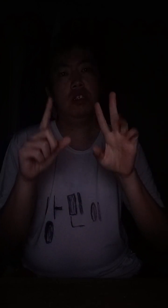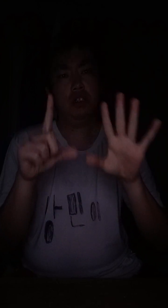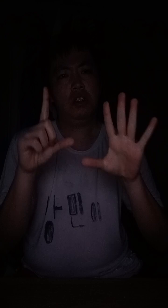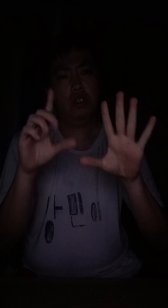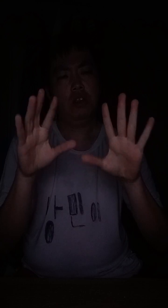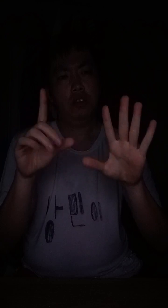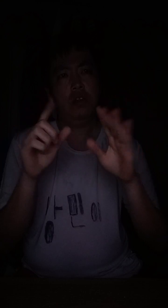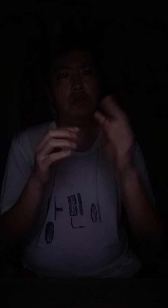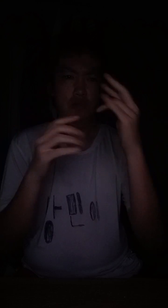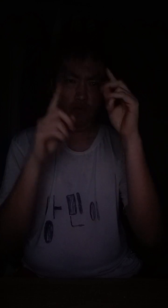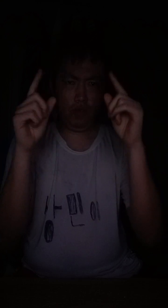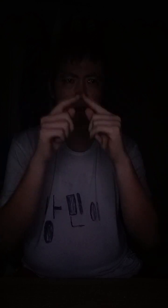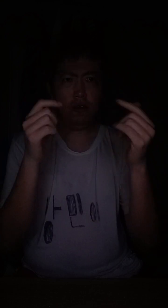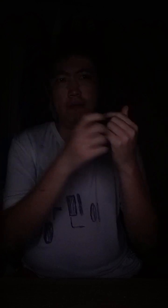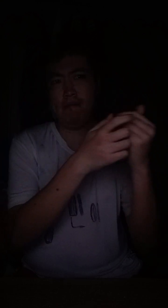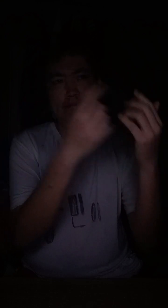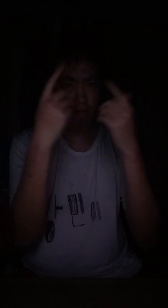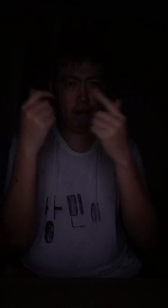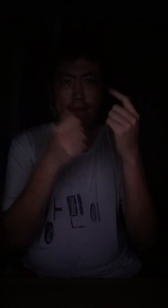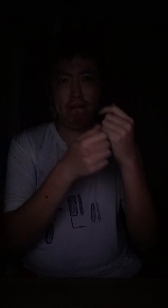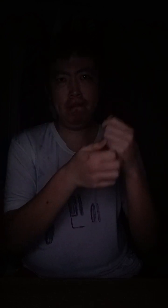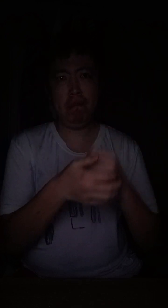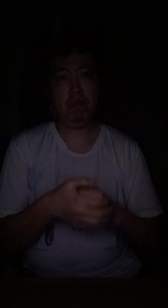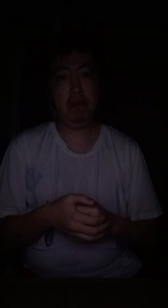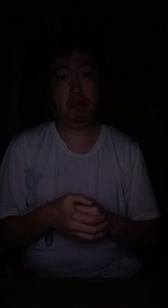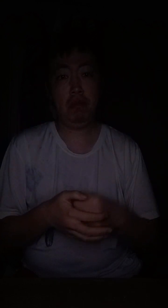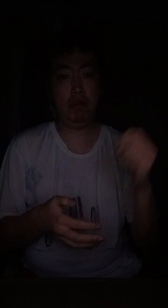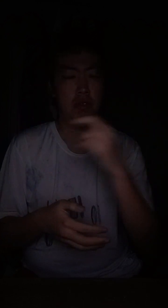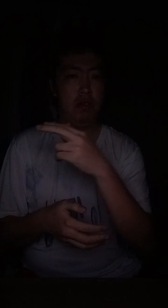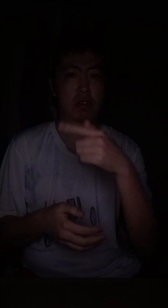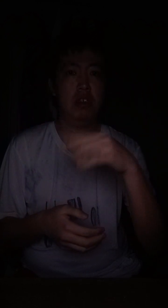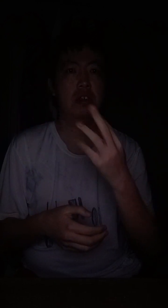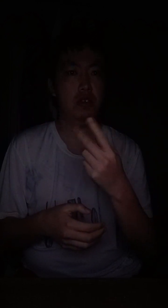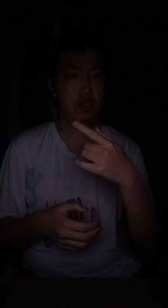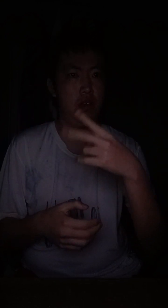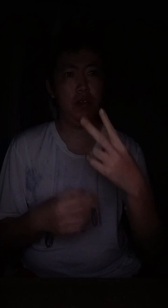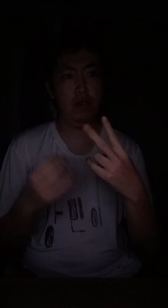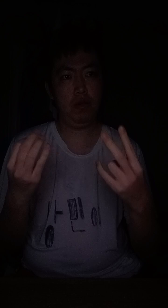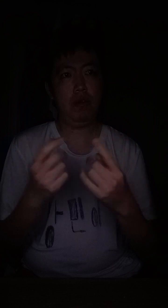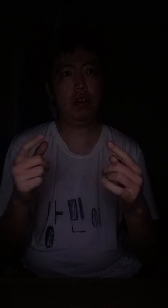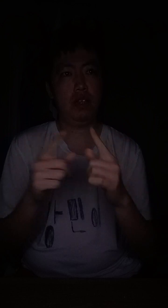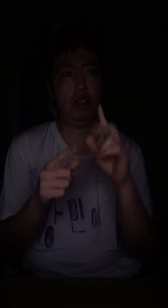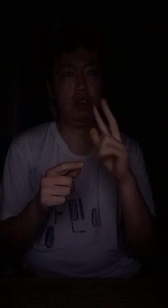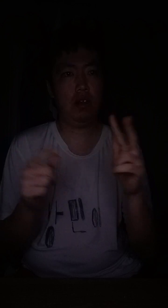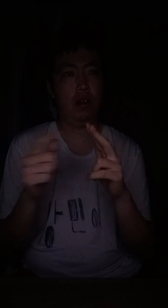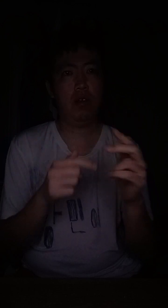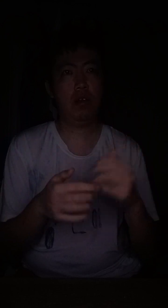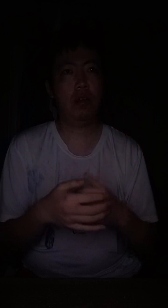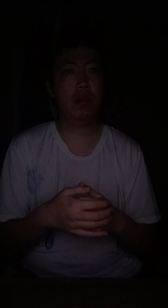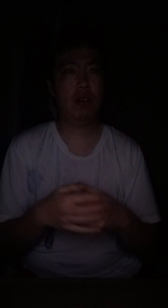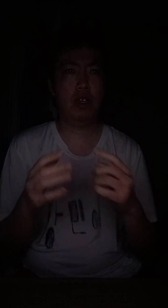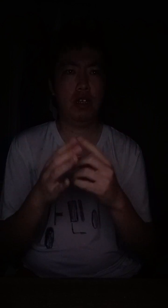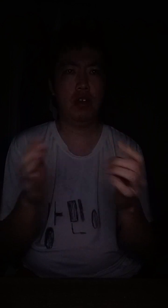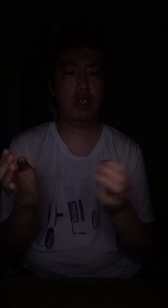17명도 불법 카메라에 담겼습니다. 확인된 기간만 지난 2020년부터 3년이 넘었고 파일도